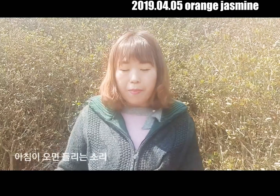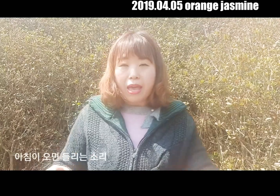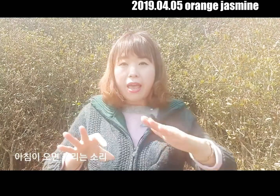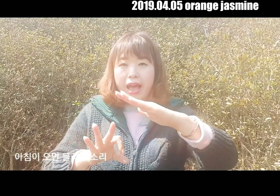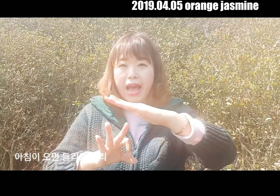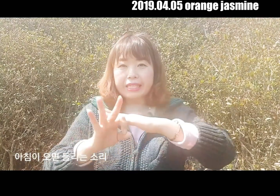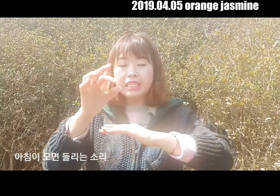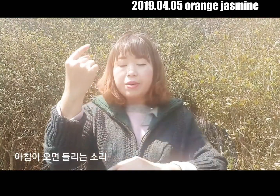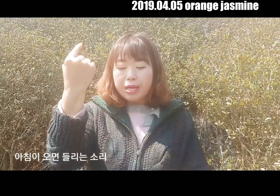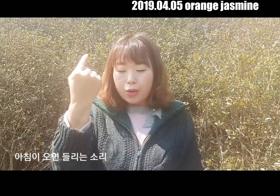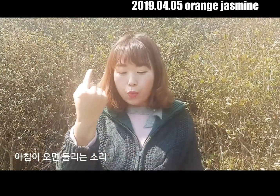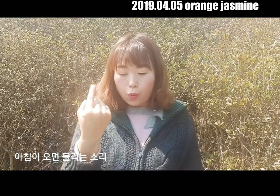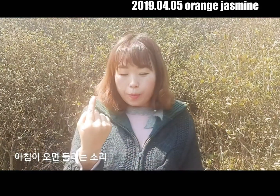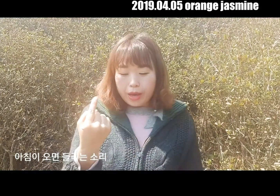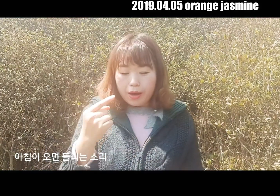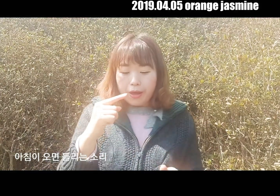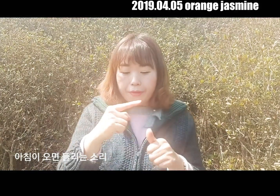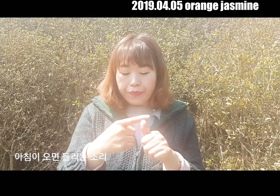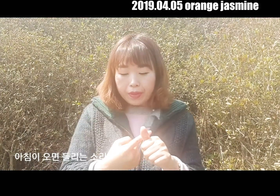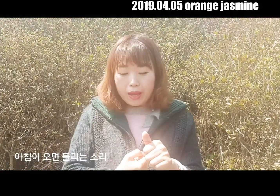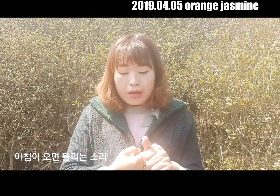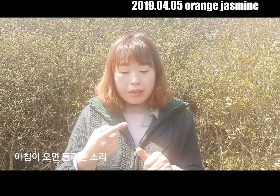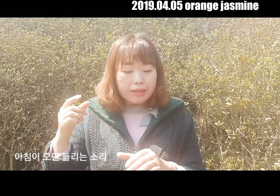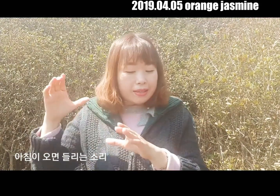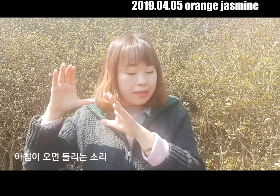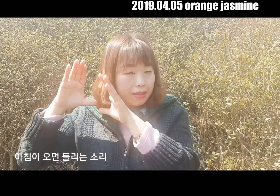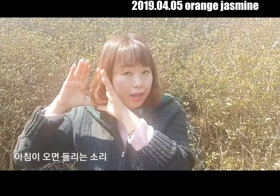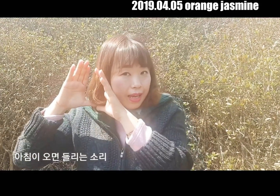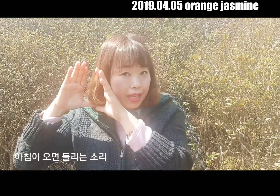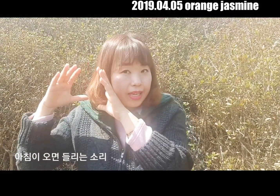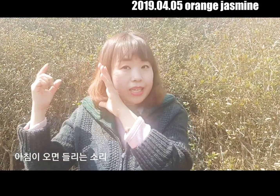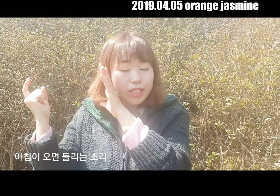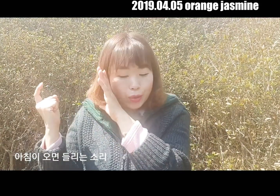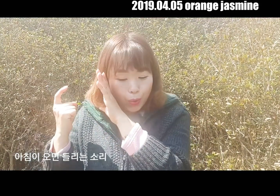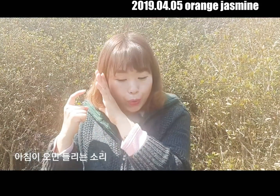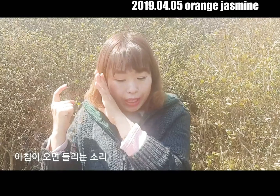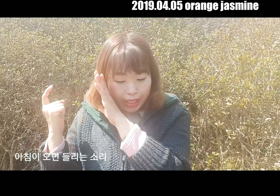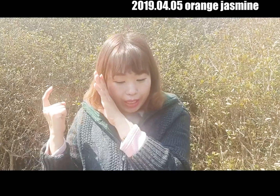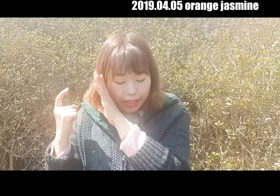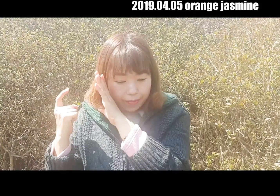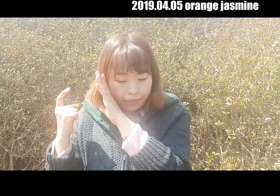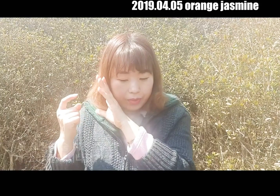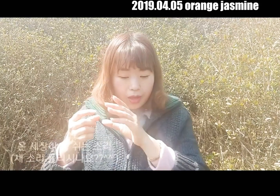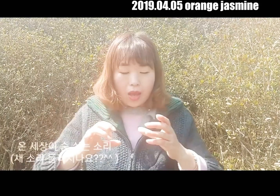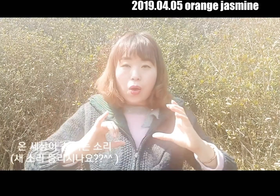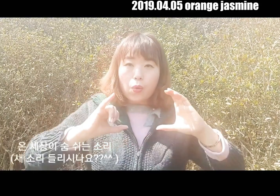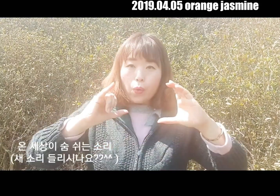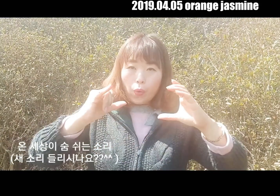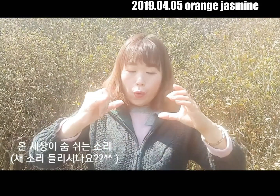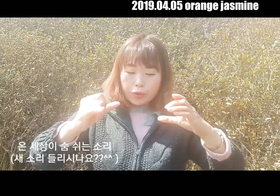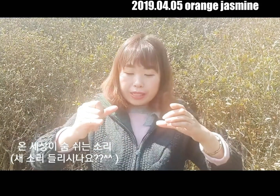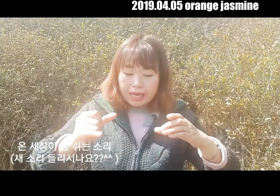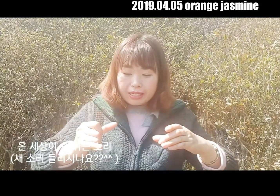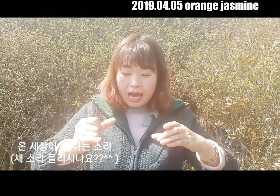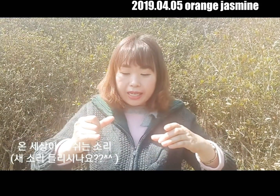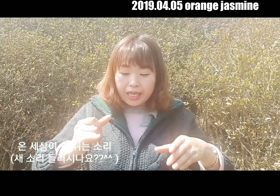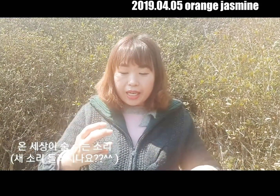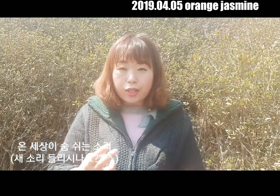그 다음에 아침이 오면 들리는 소리, 온